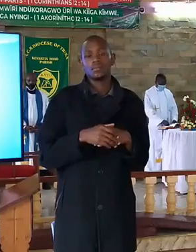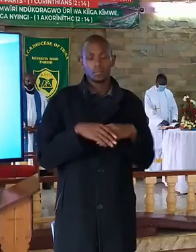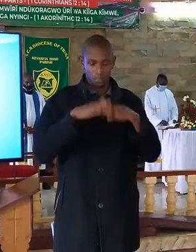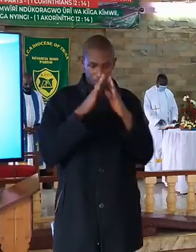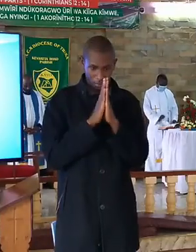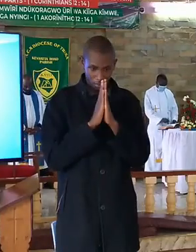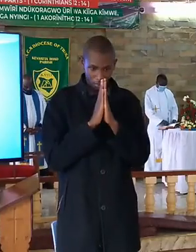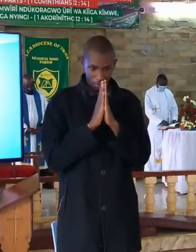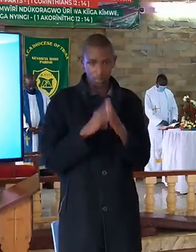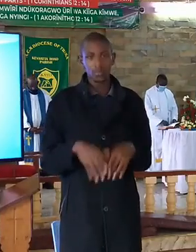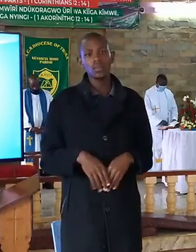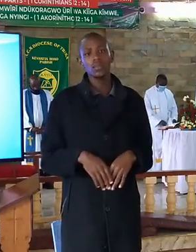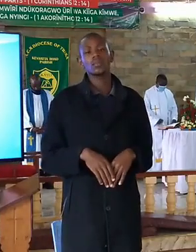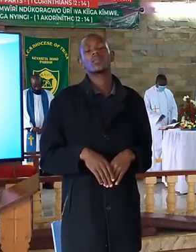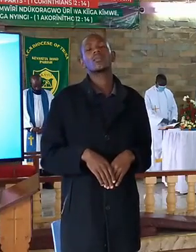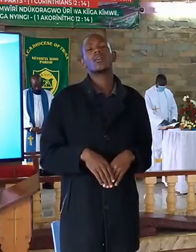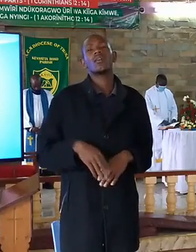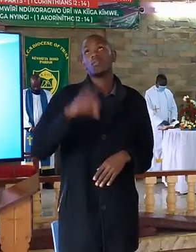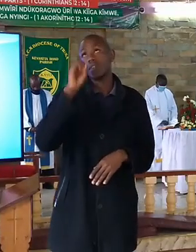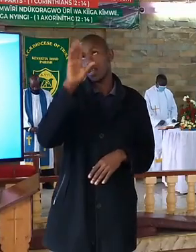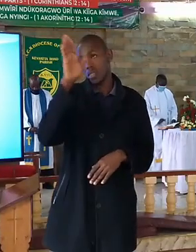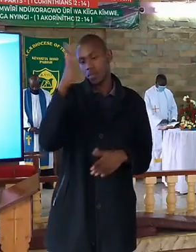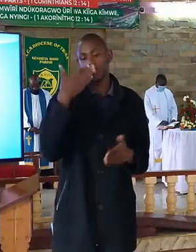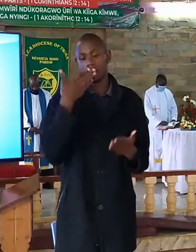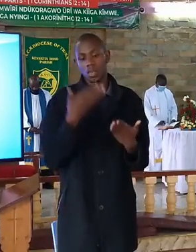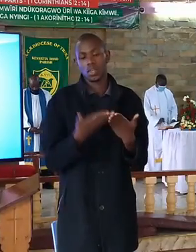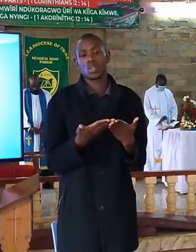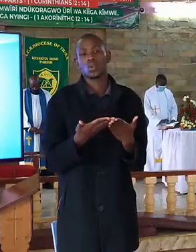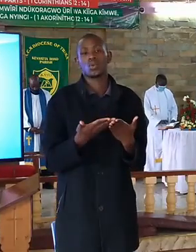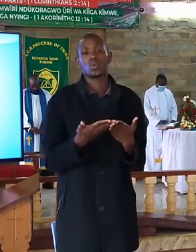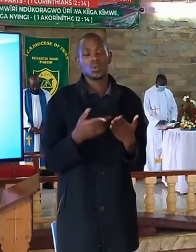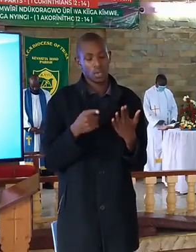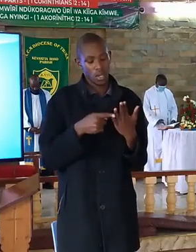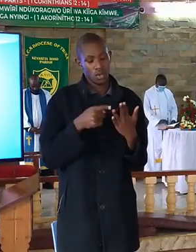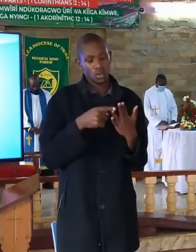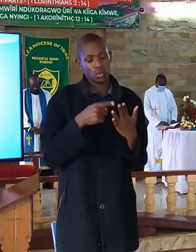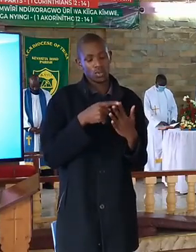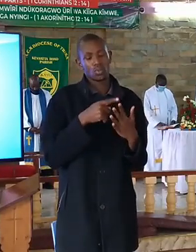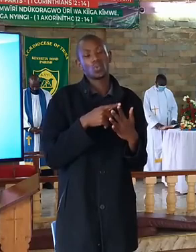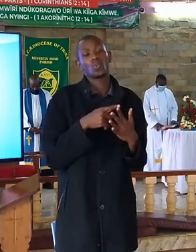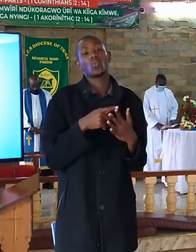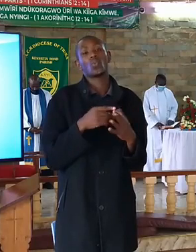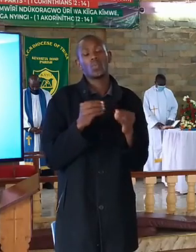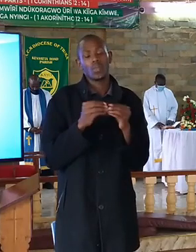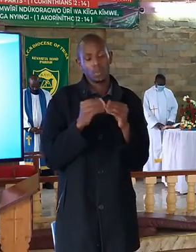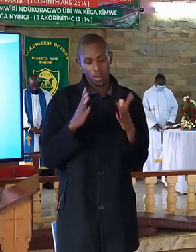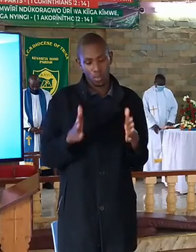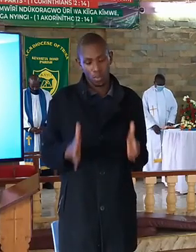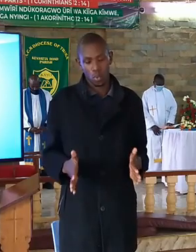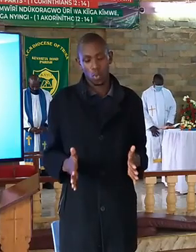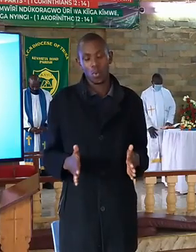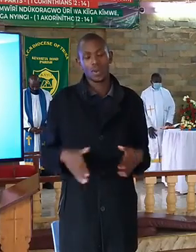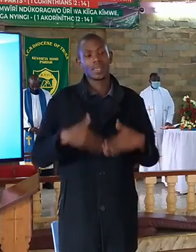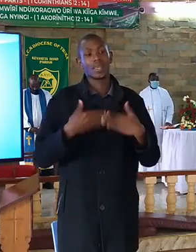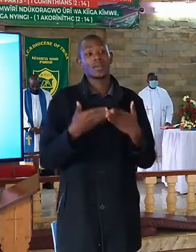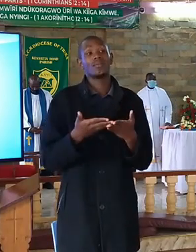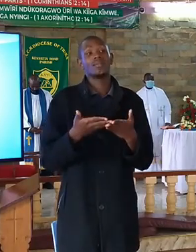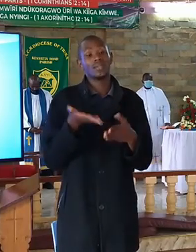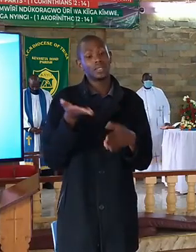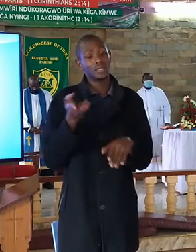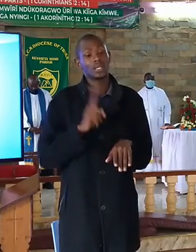tuhoe ngai ni twagucokeria ngatho ni gututaranĩria na matigari maku andũ arĩa wahe mweke gũka thĩinĩ